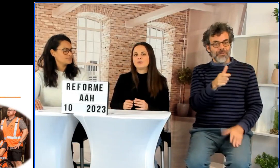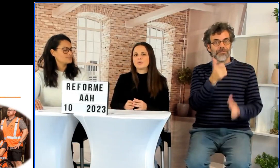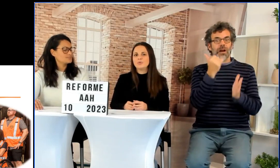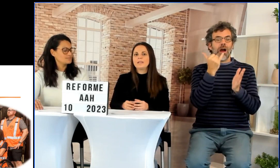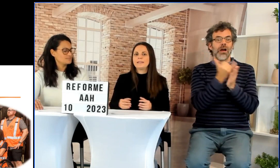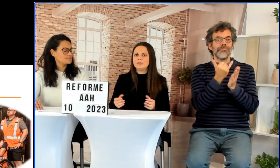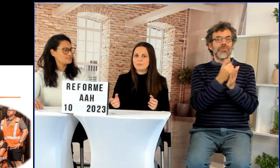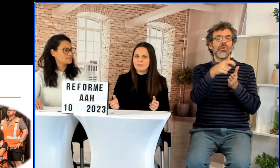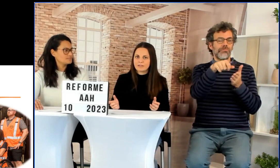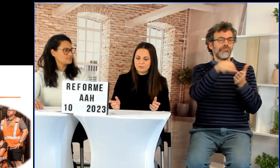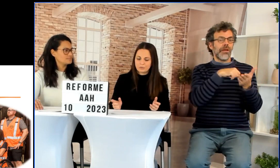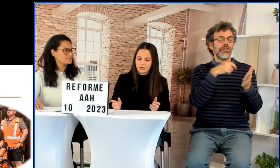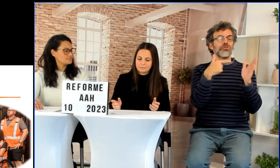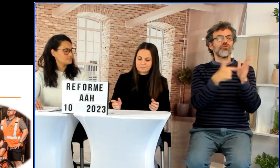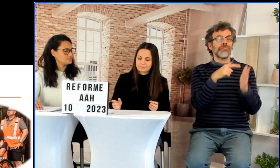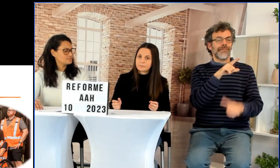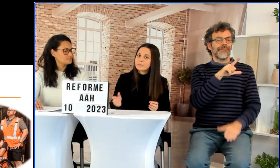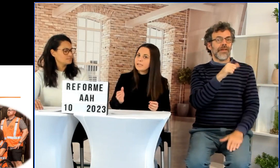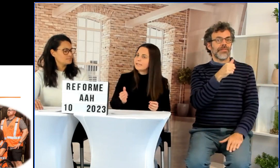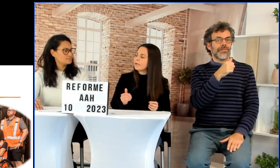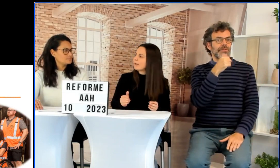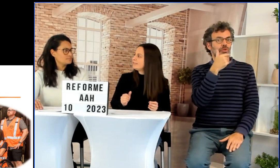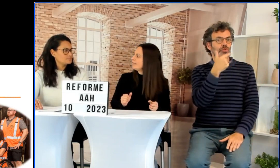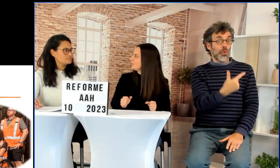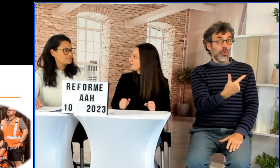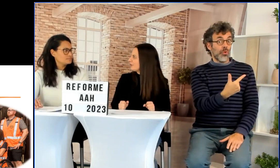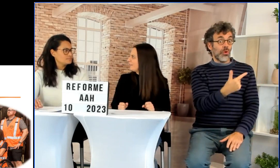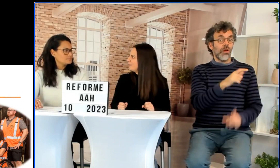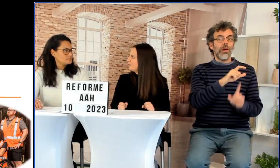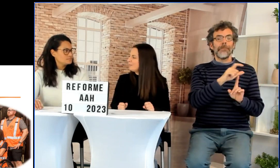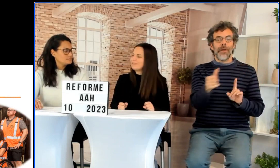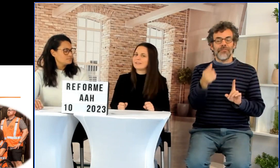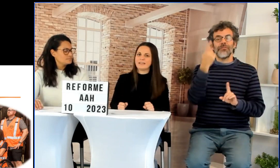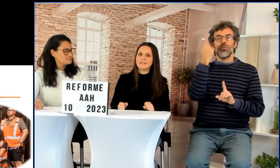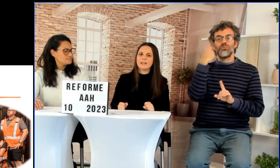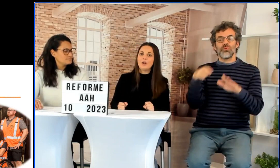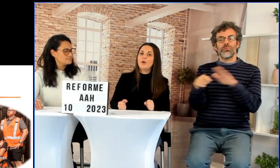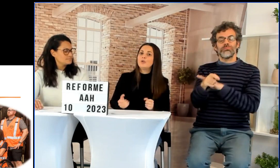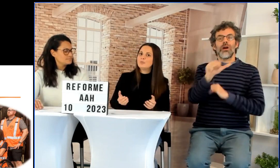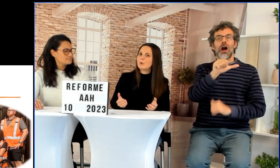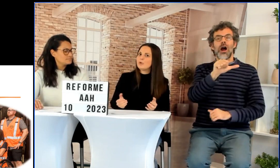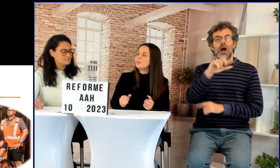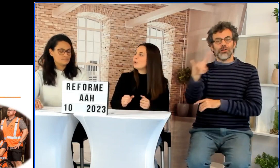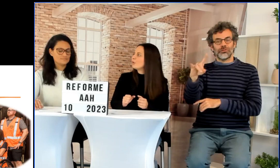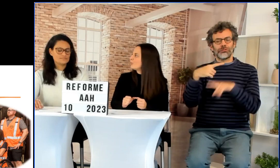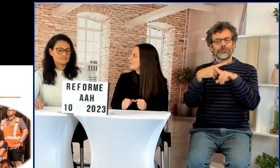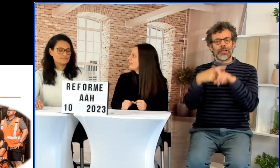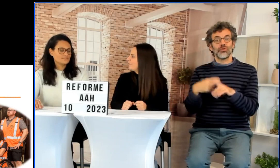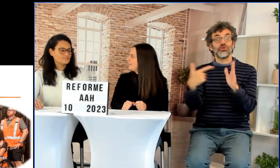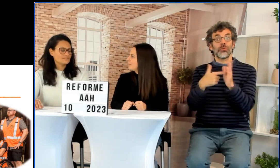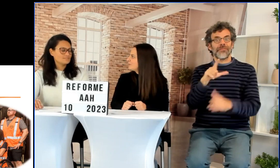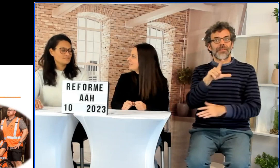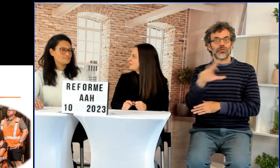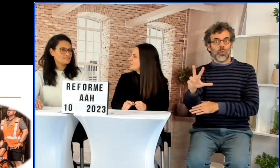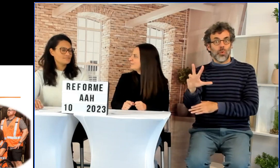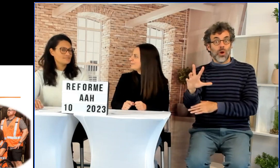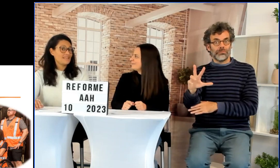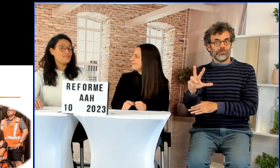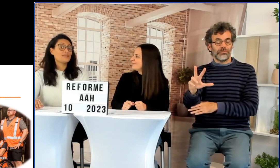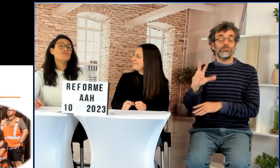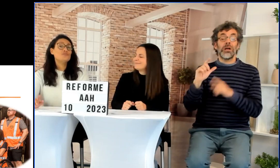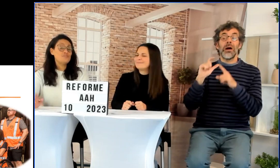votre AAH sur toute l'année 2023. Et qu'à partir de janvier 2024, nous prendrons en compte l'avis